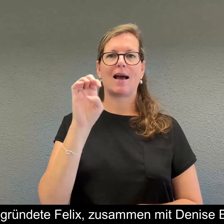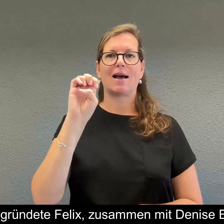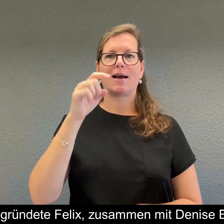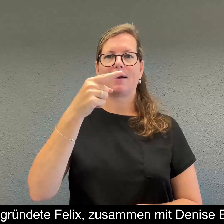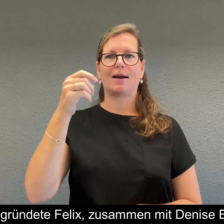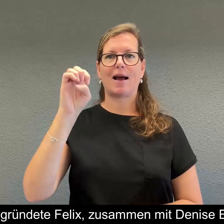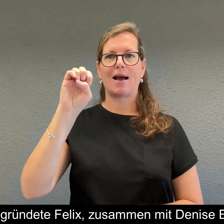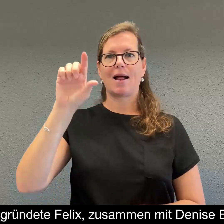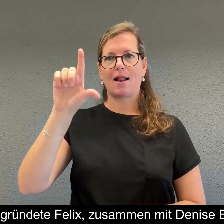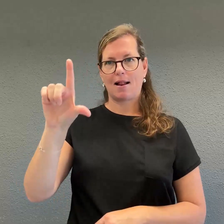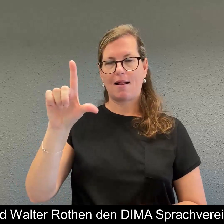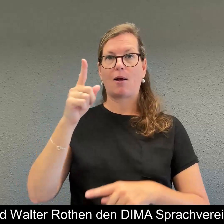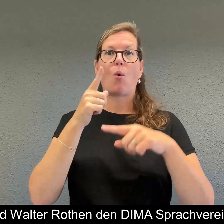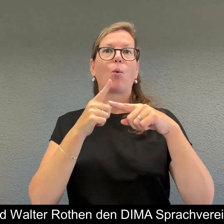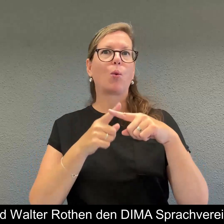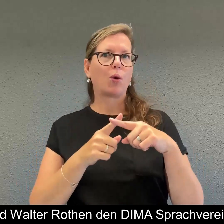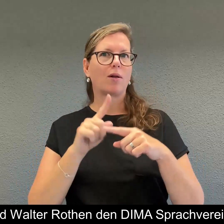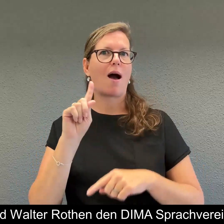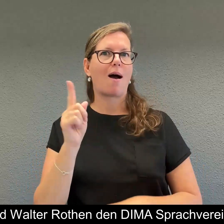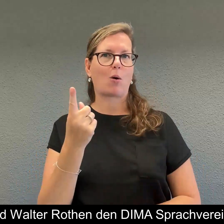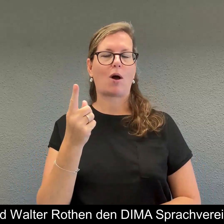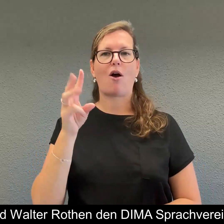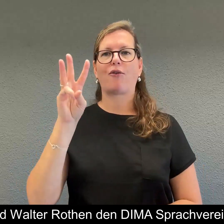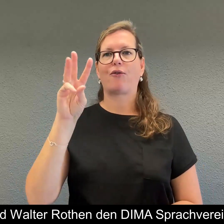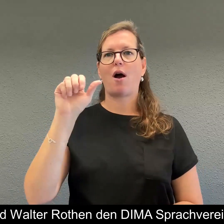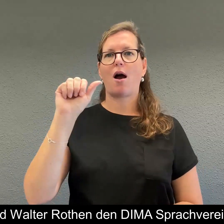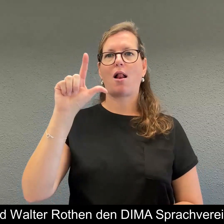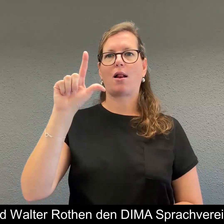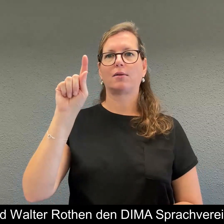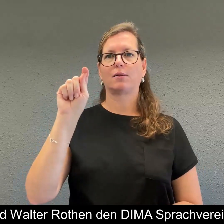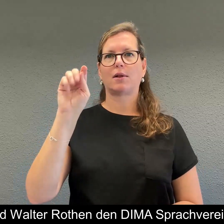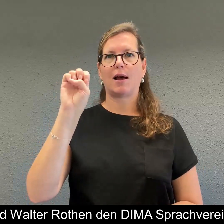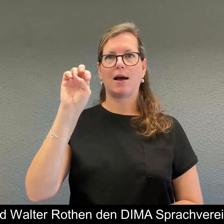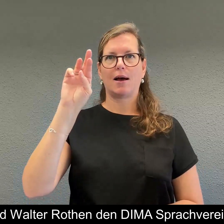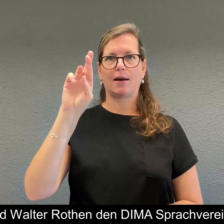und Walter Rothen